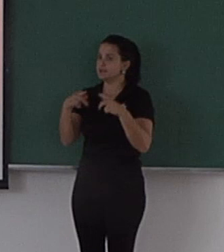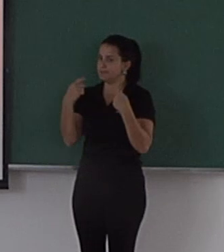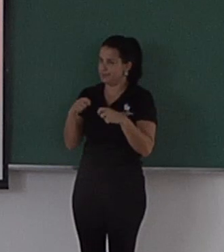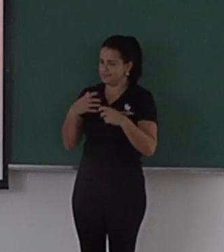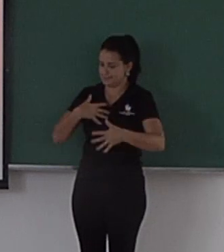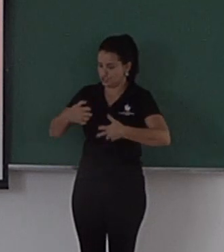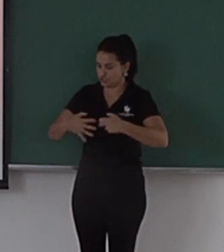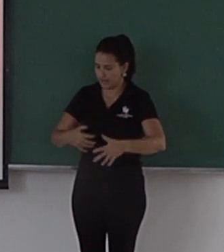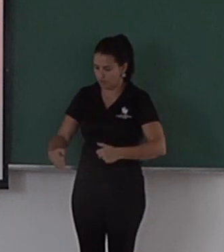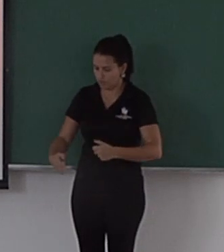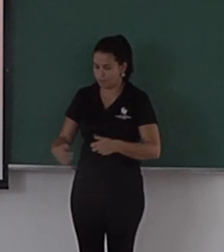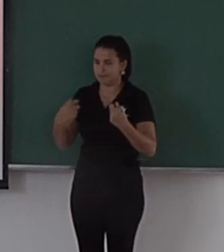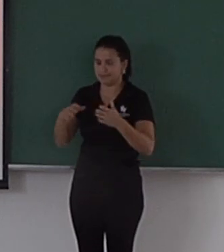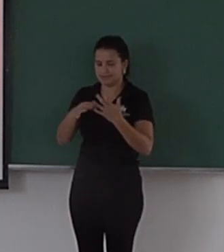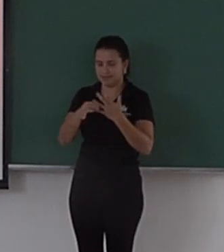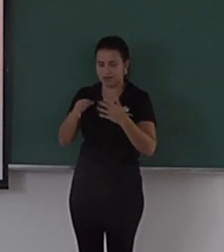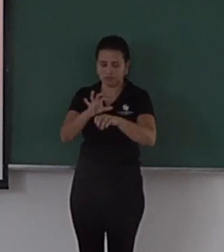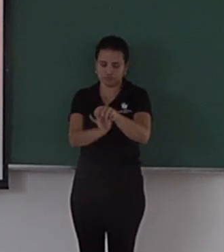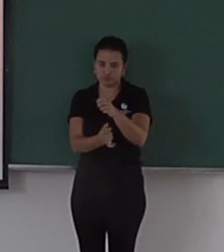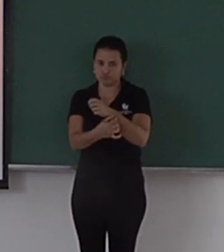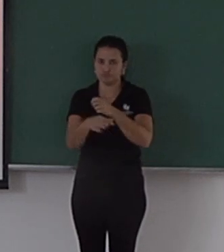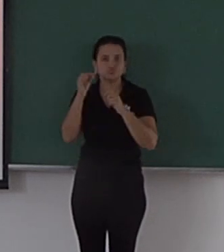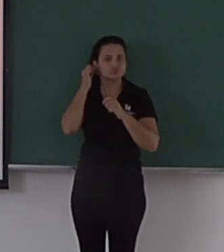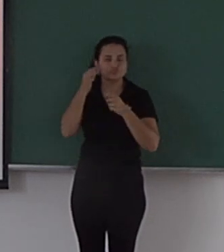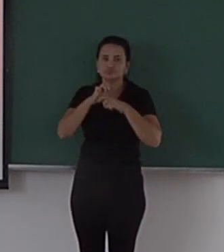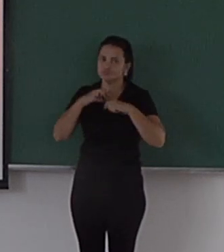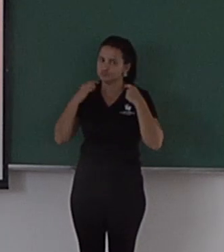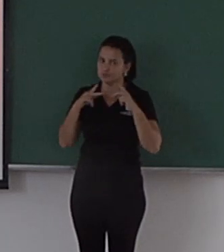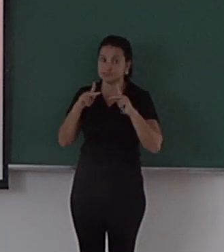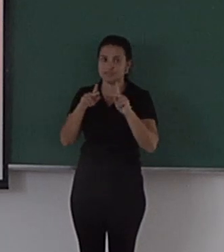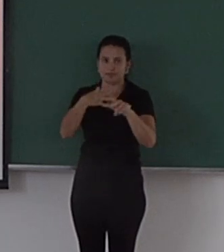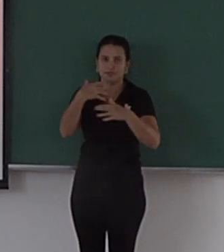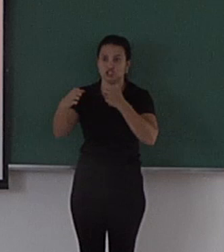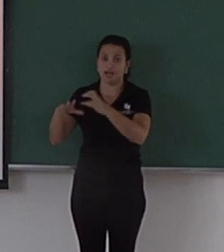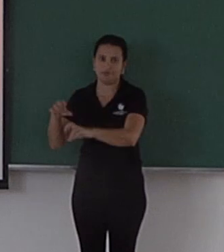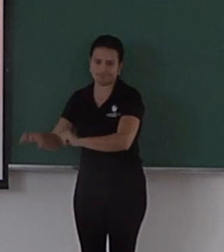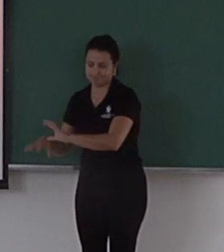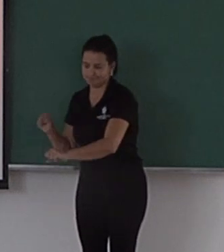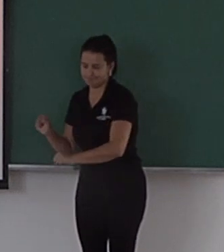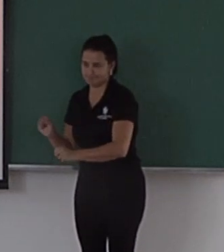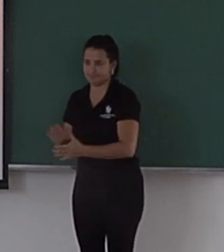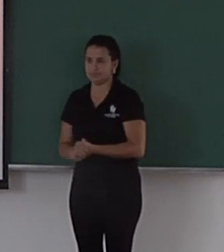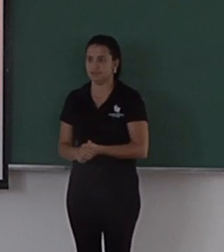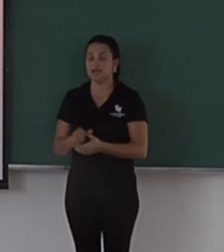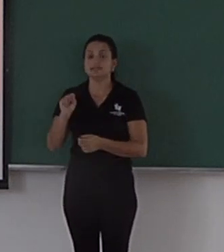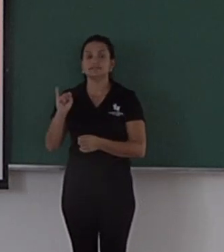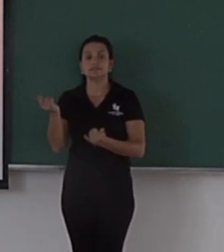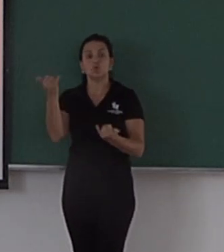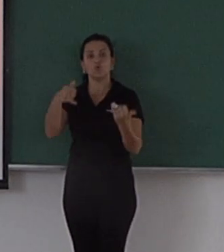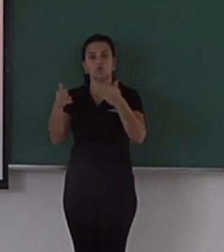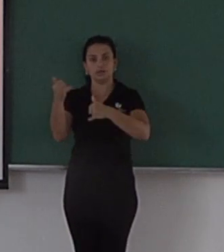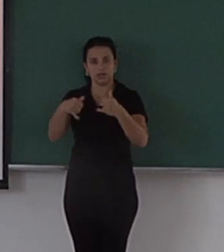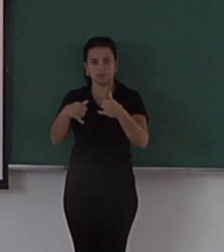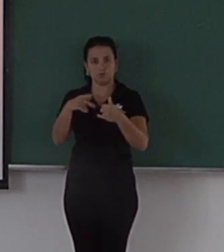roupa, tem que tirar anel, pulseira, relógio, colar, tudo isso que eu falei. Se o agente agressor, se o produto químico for em